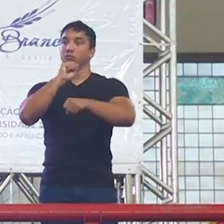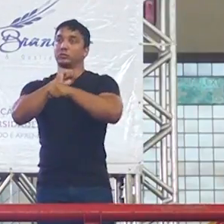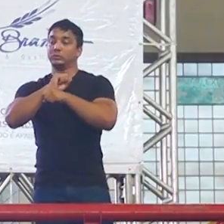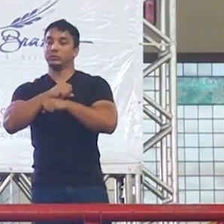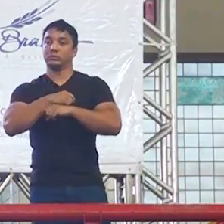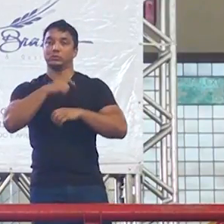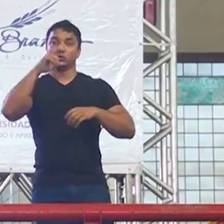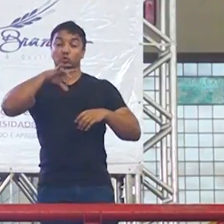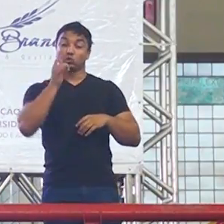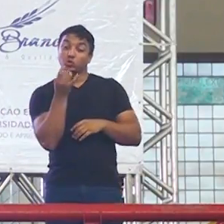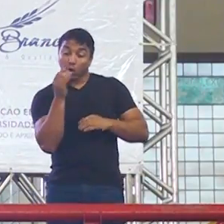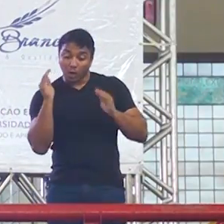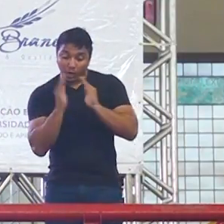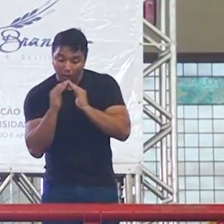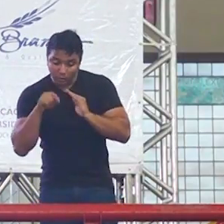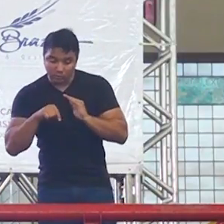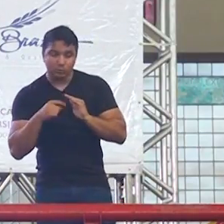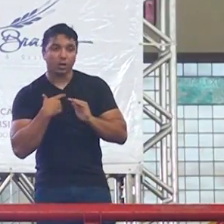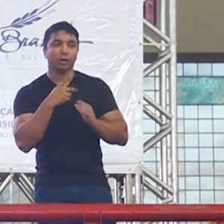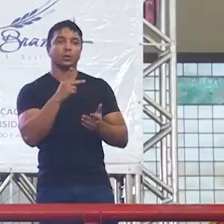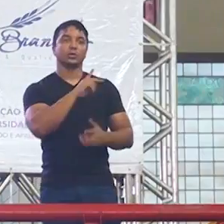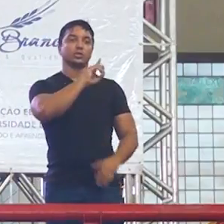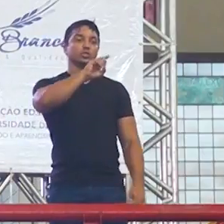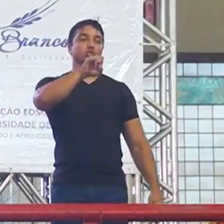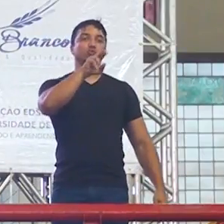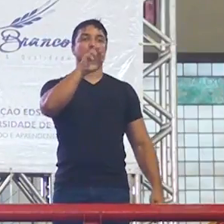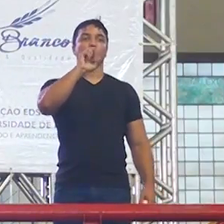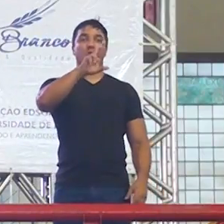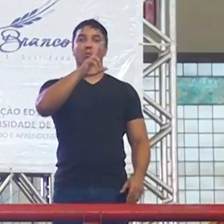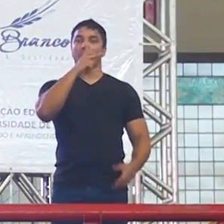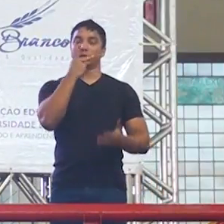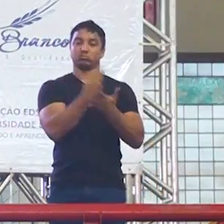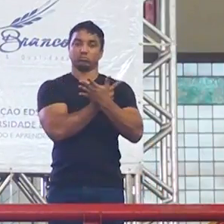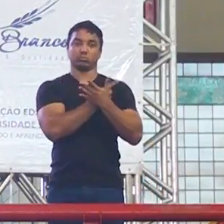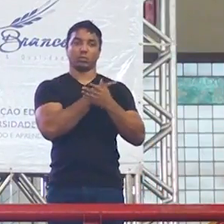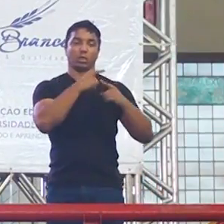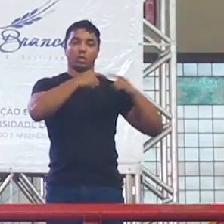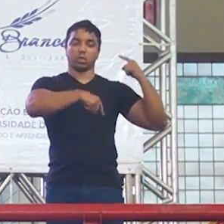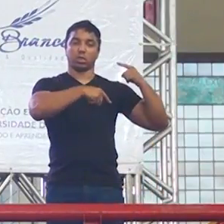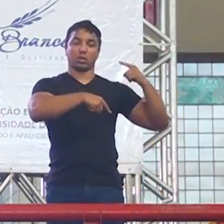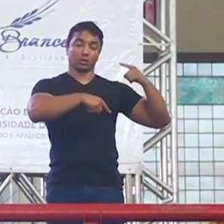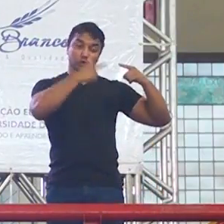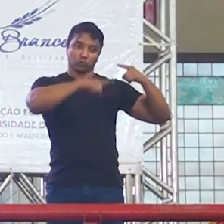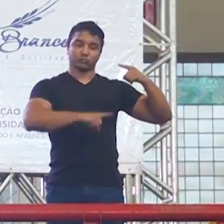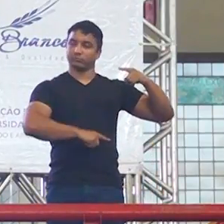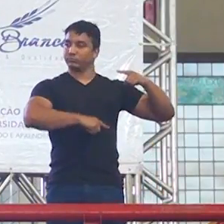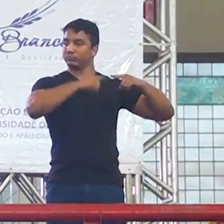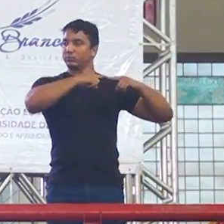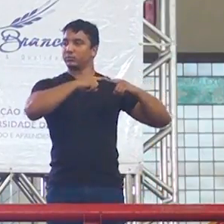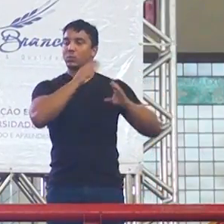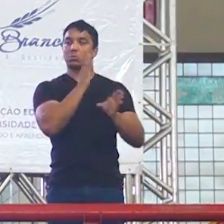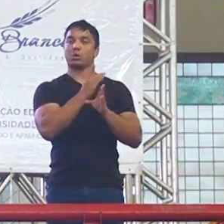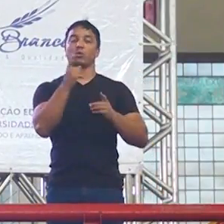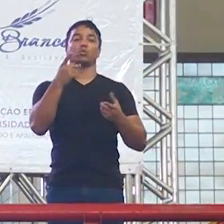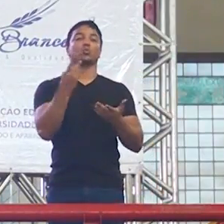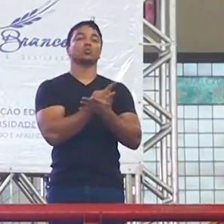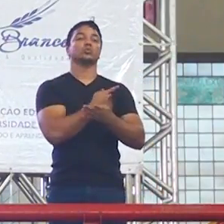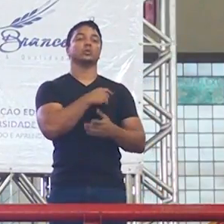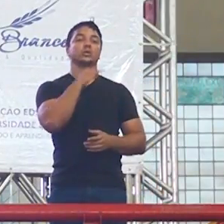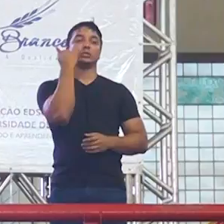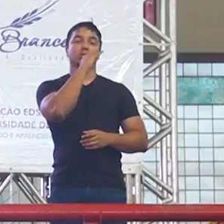não, foi o disjuntor que disparou. Aí você vai e liga novamente esse disjuntor. Por quê? Porque aconteceu uma